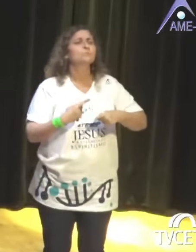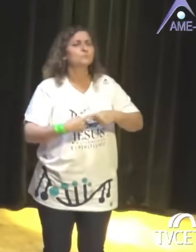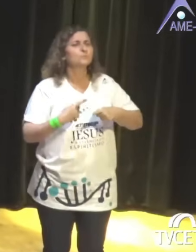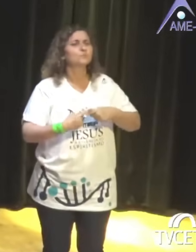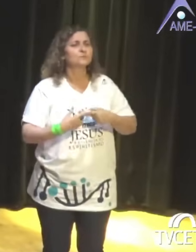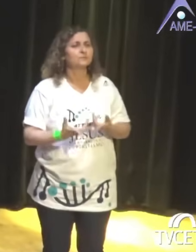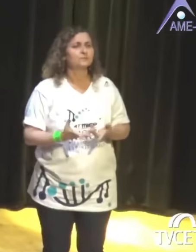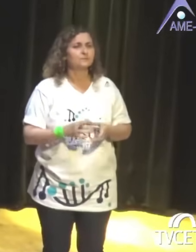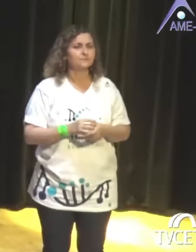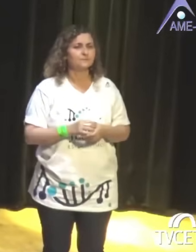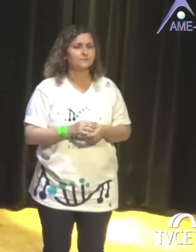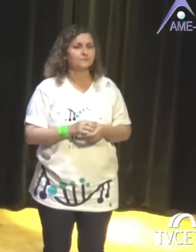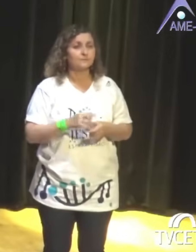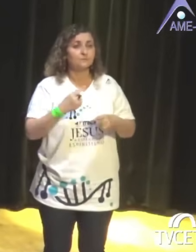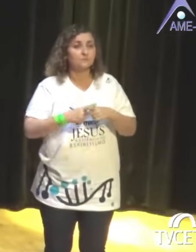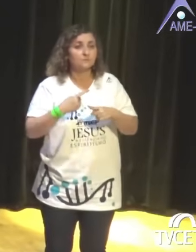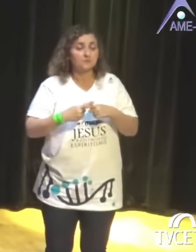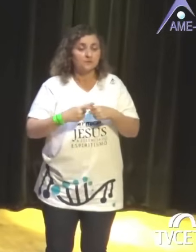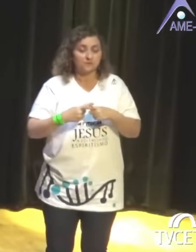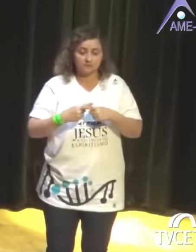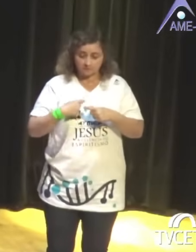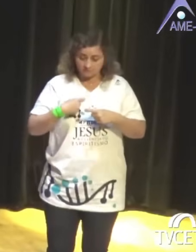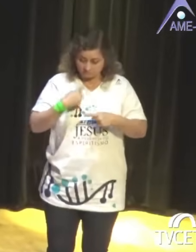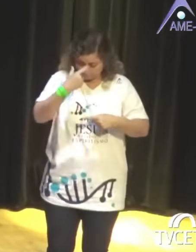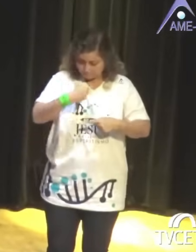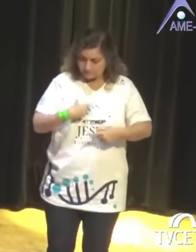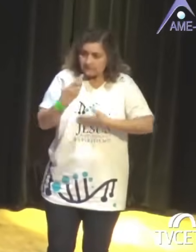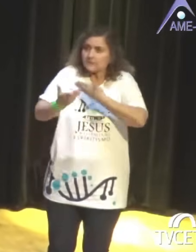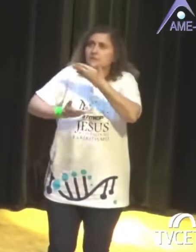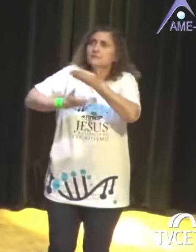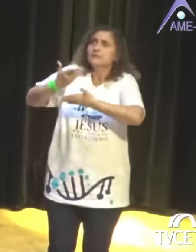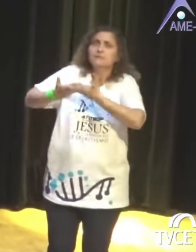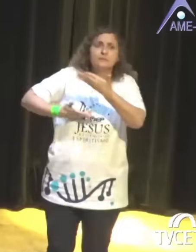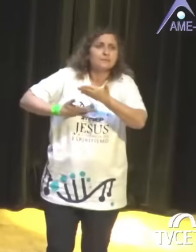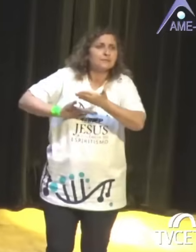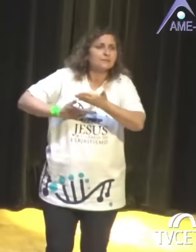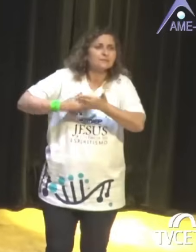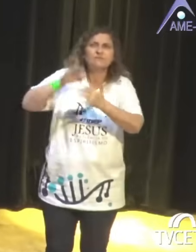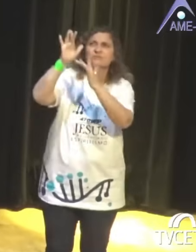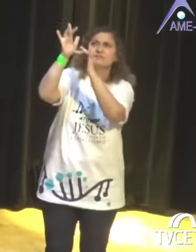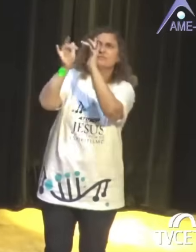quê Porque a relação com Jesus é de adoração e